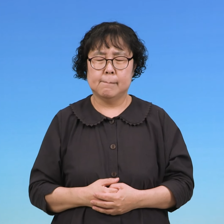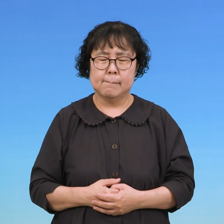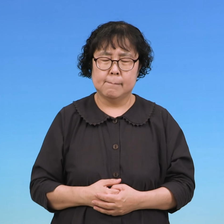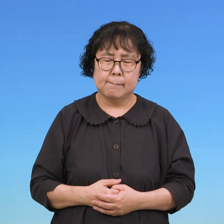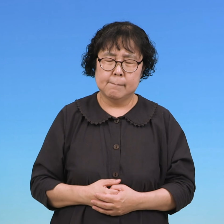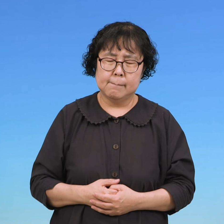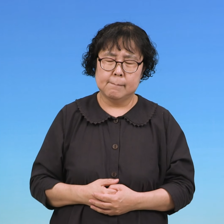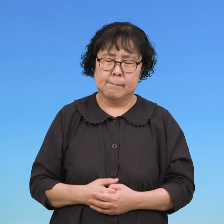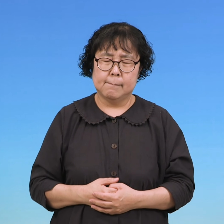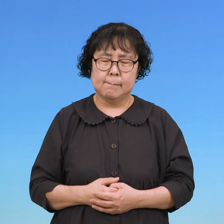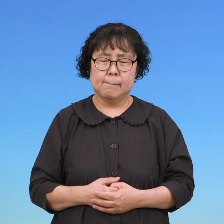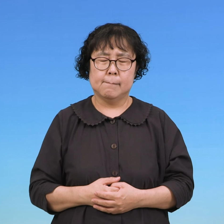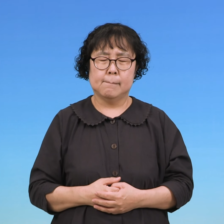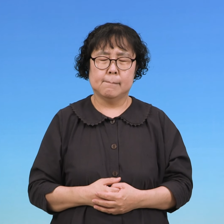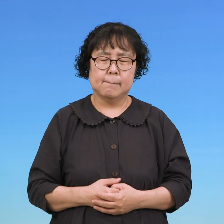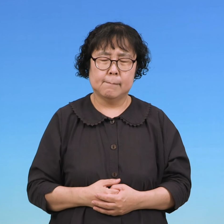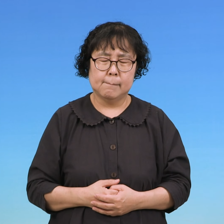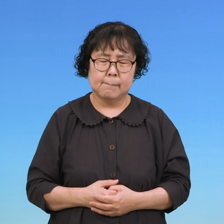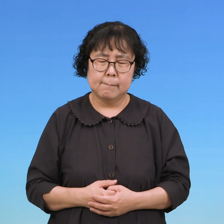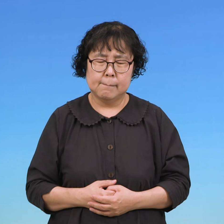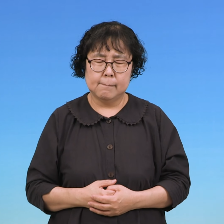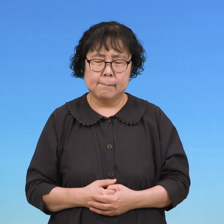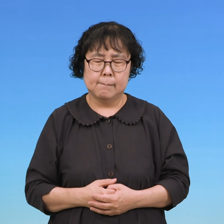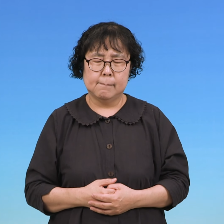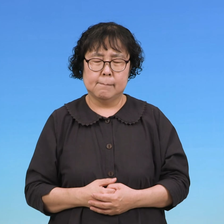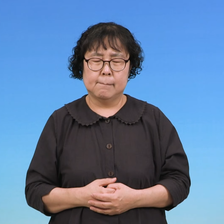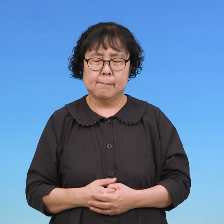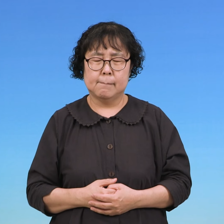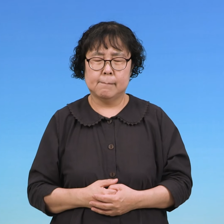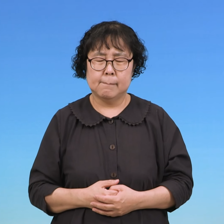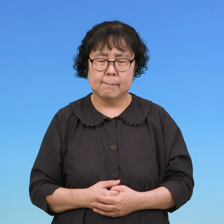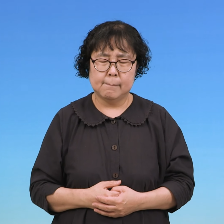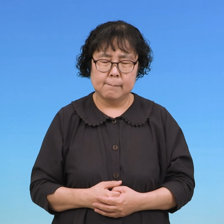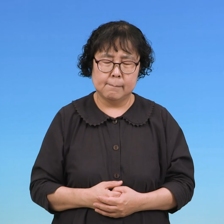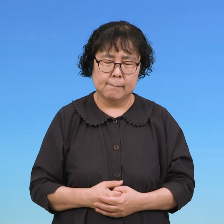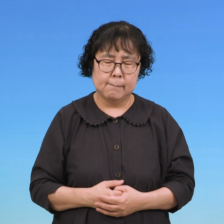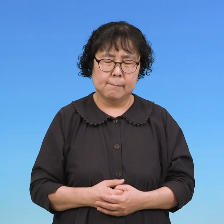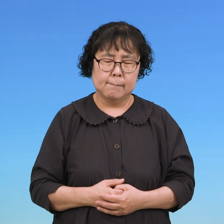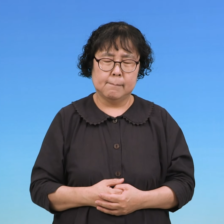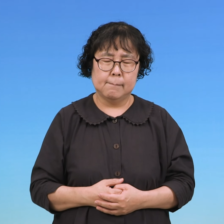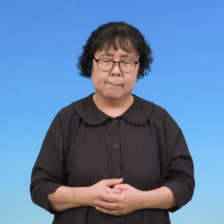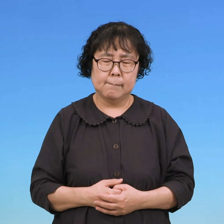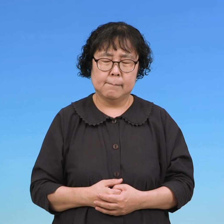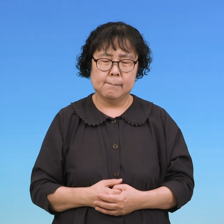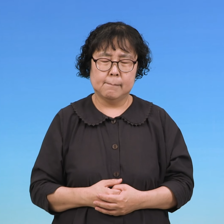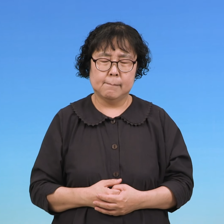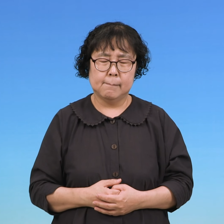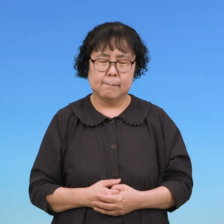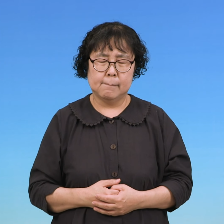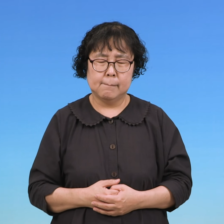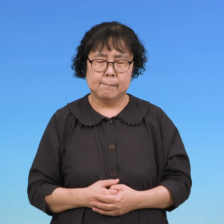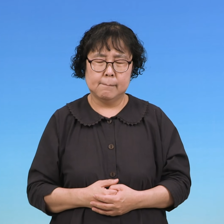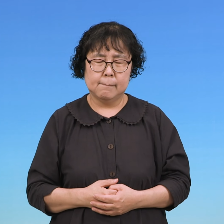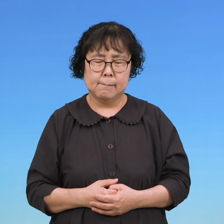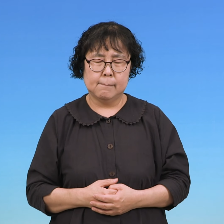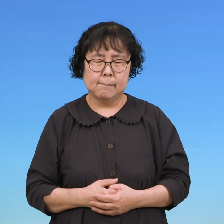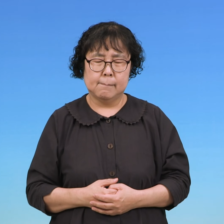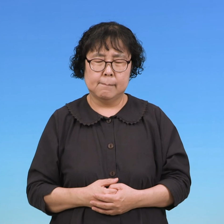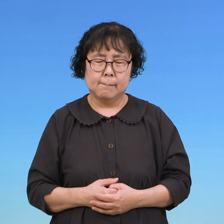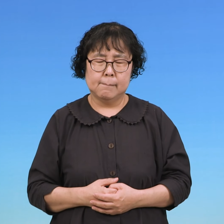저희들이 될 수 있도록 이 땅에 교회가 될 수 있도록 그런 가정이 될 수 있도록 저희 우리 마음의 쇠를 인하여